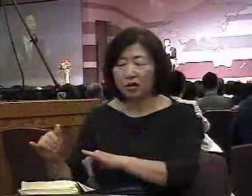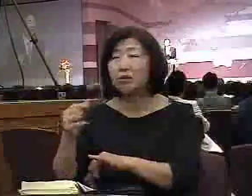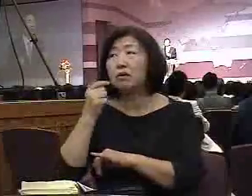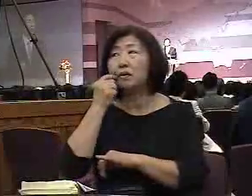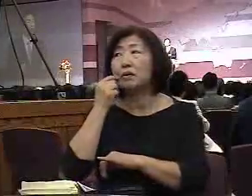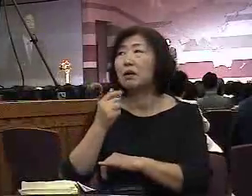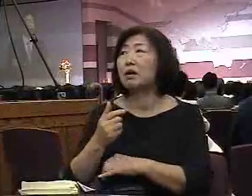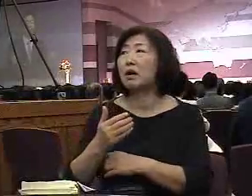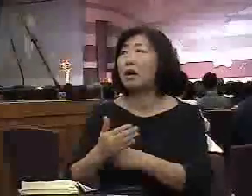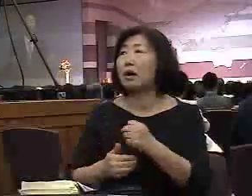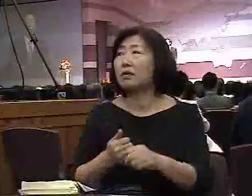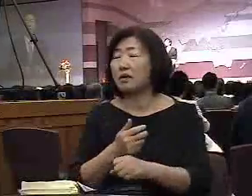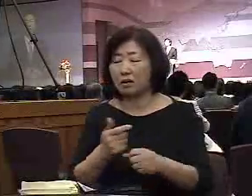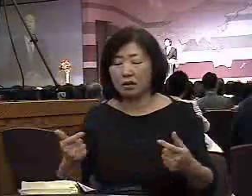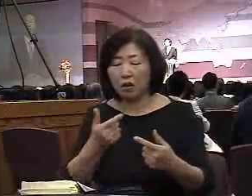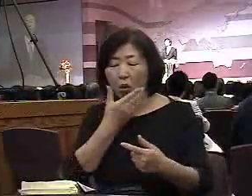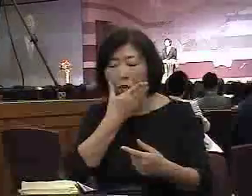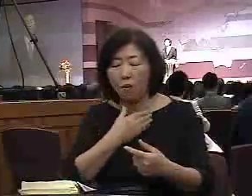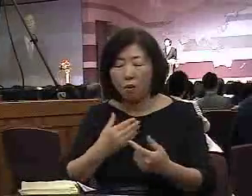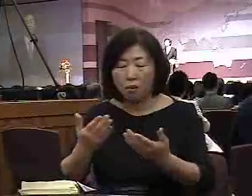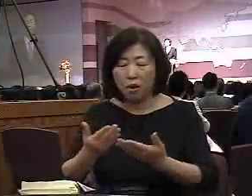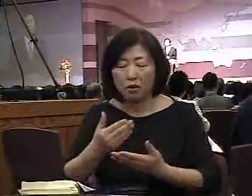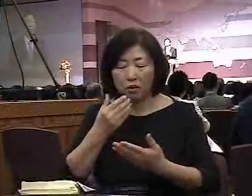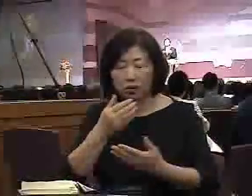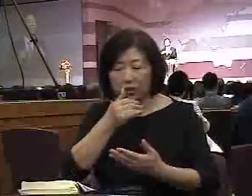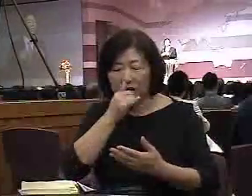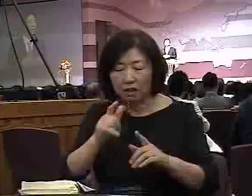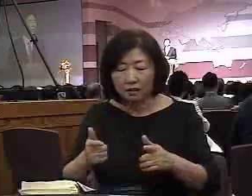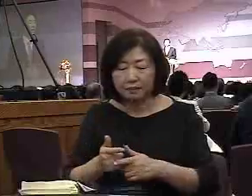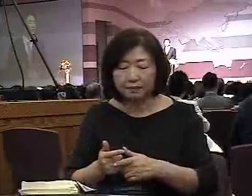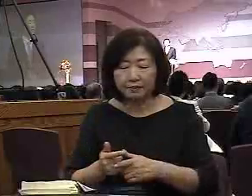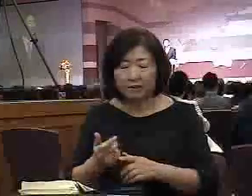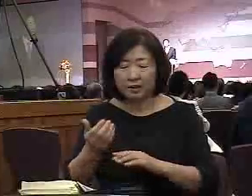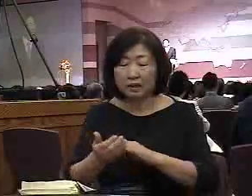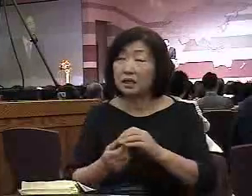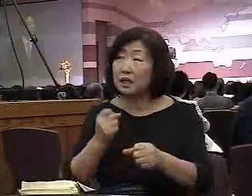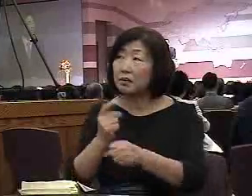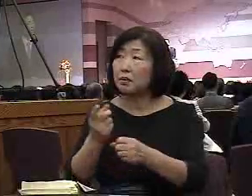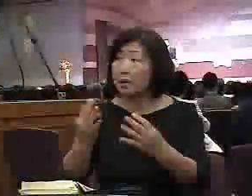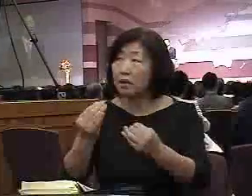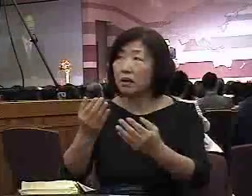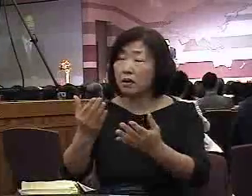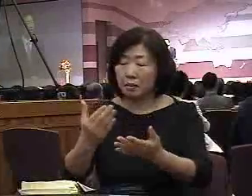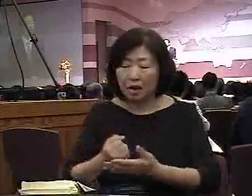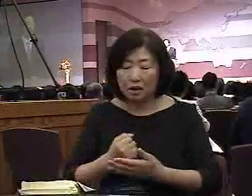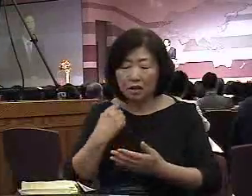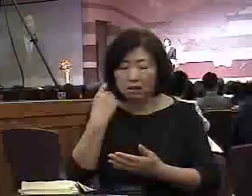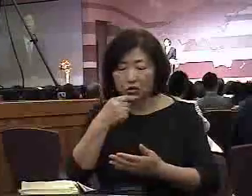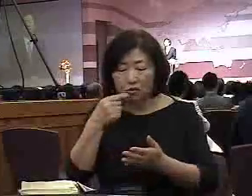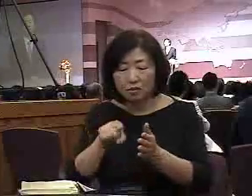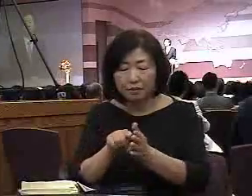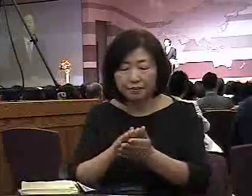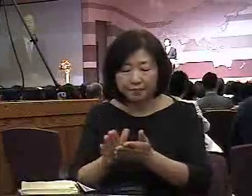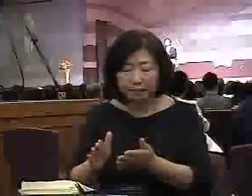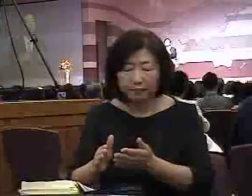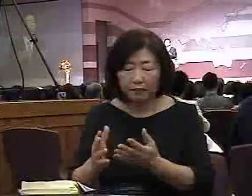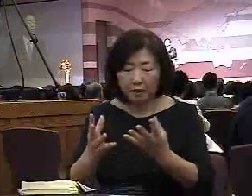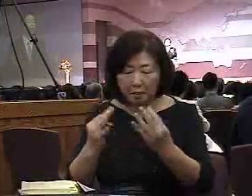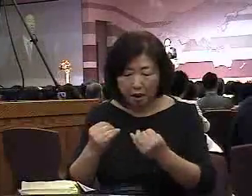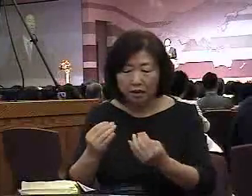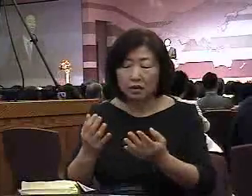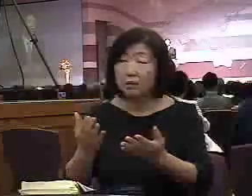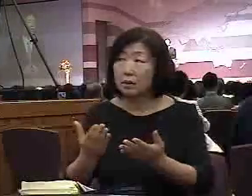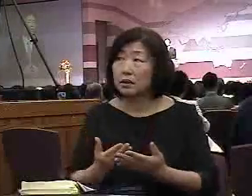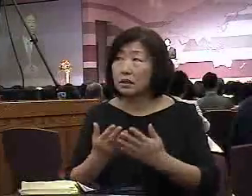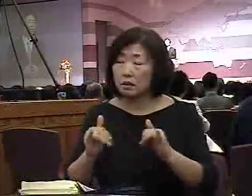그 엄청난 복을 우리가 못 받고 있는 거예요. 우리는 이미 많이 받은 줄로 믿습니다. 많이 받은 사람들입니다. 이제는